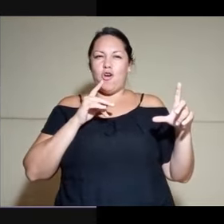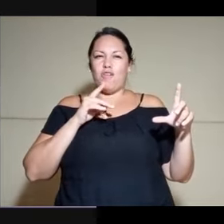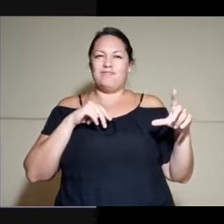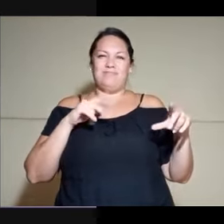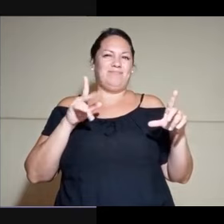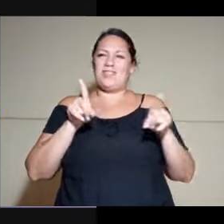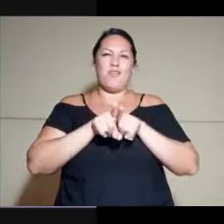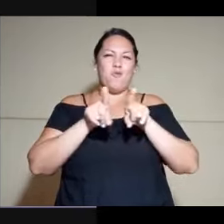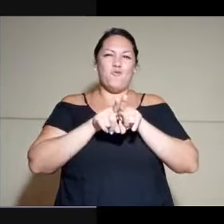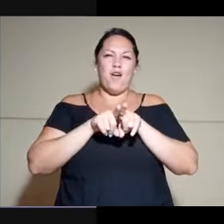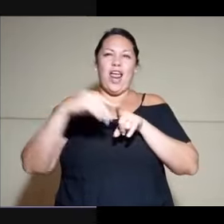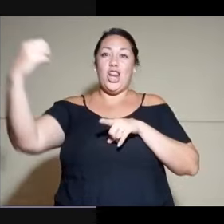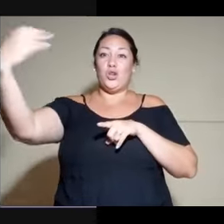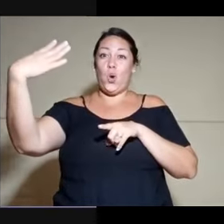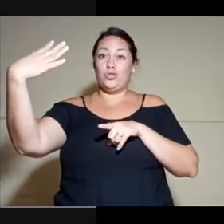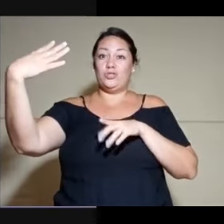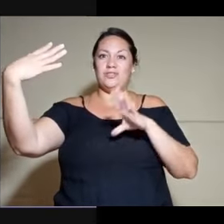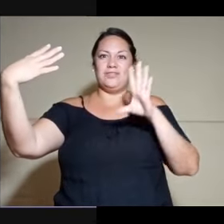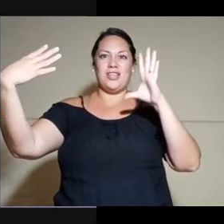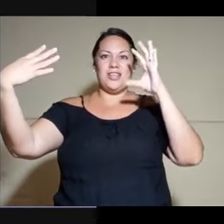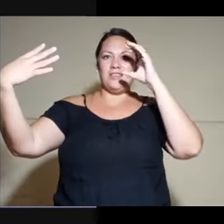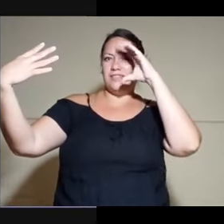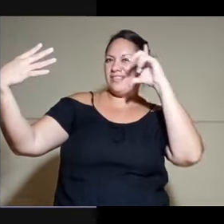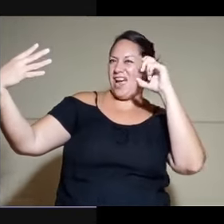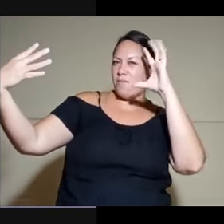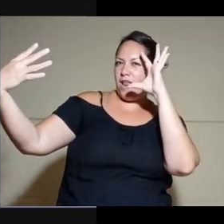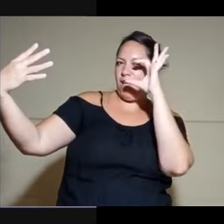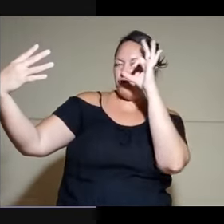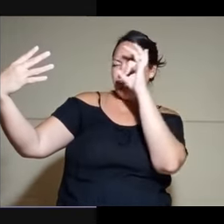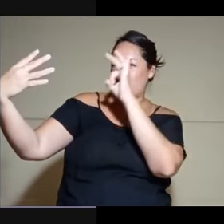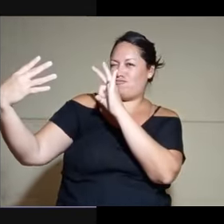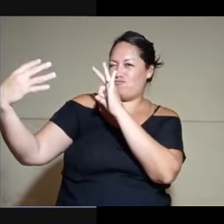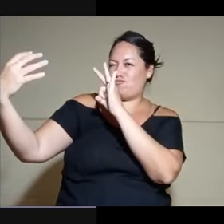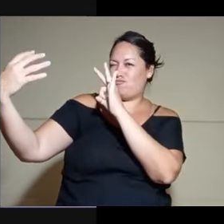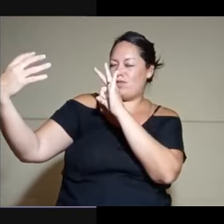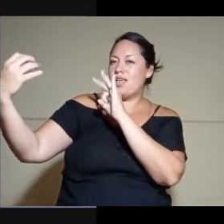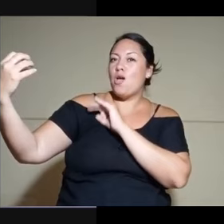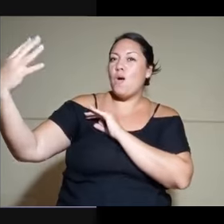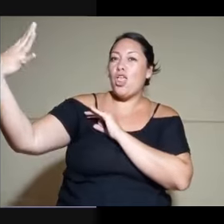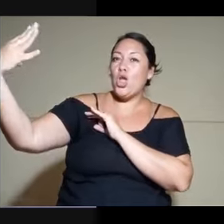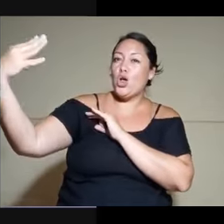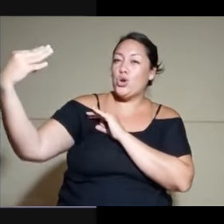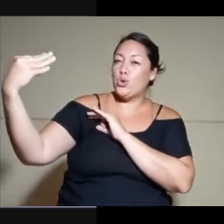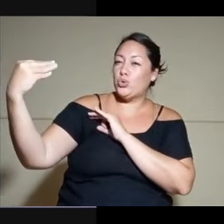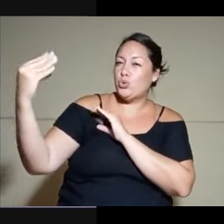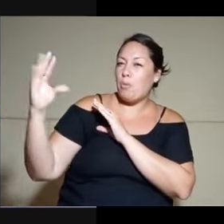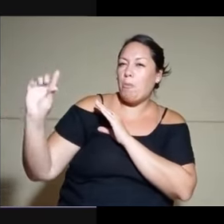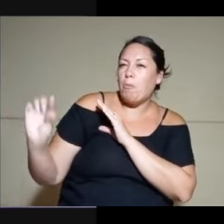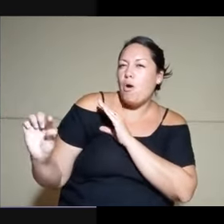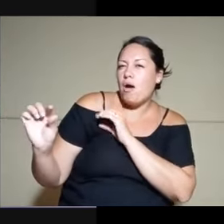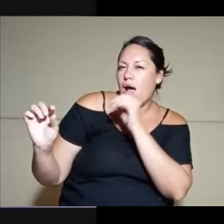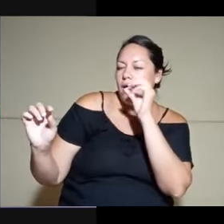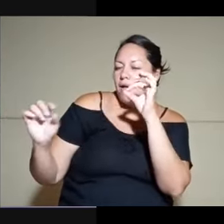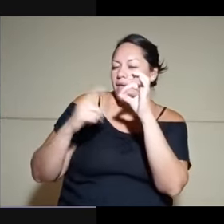foto. Cuando la lente de la cámara de foto actúa igual que el tercer par craneal. O sea, lo que hace la pupila en el tercer par